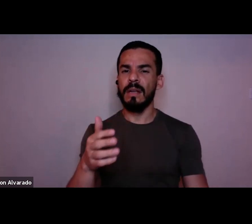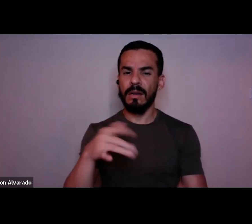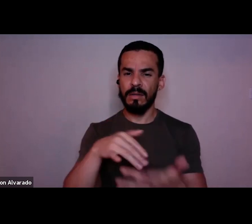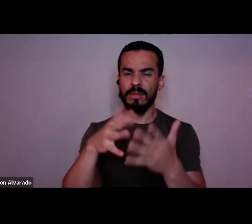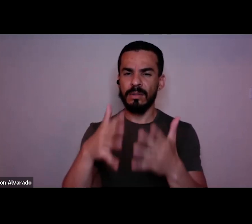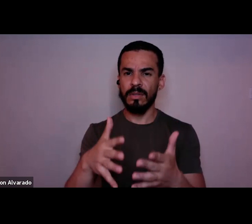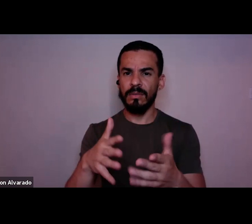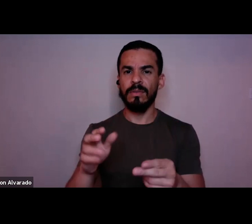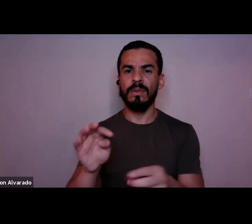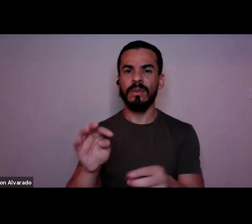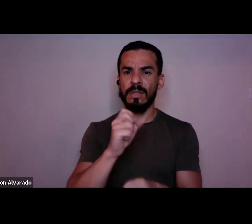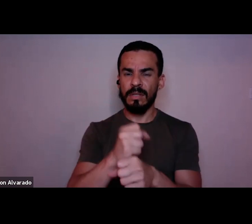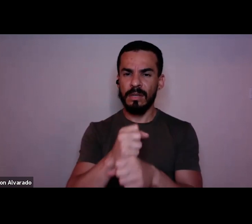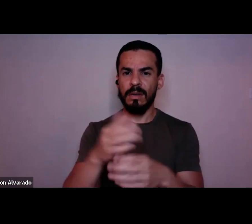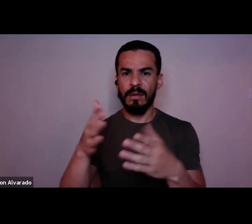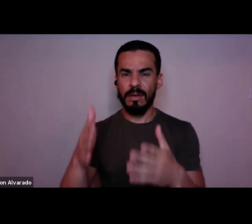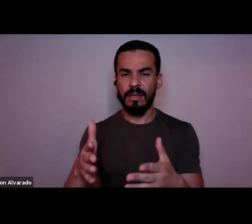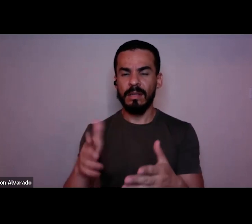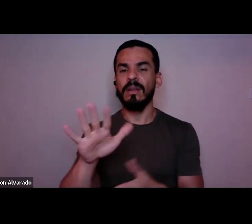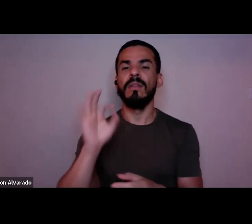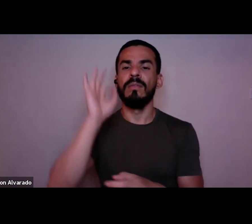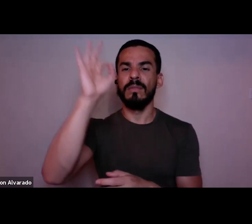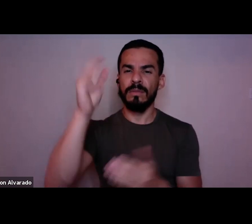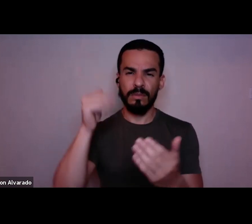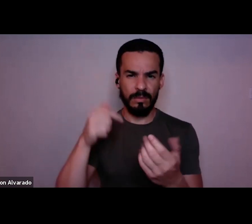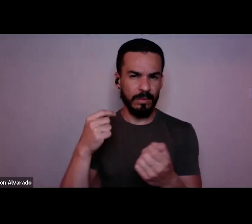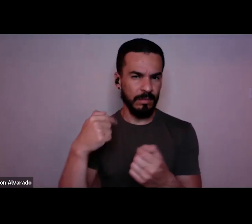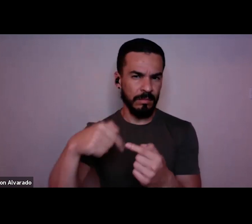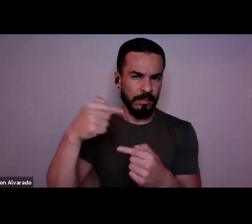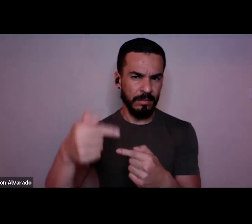funcionara Y funcionarias perdón en el futuro cercano